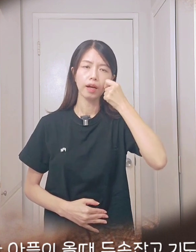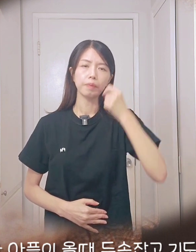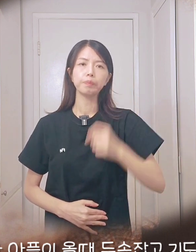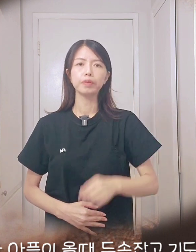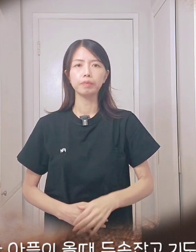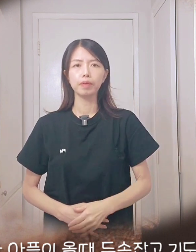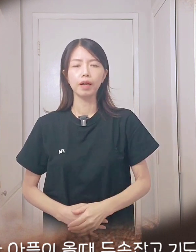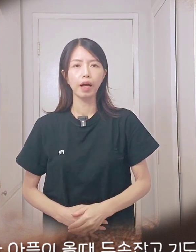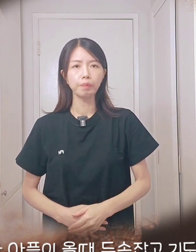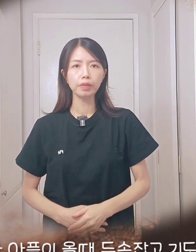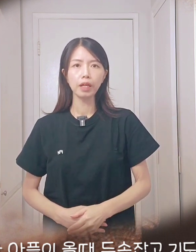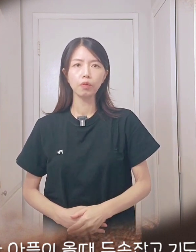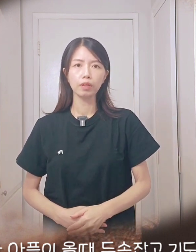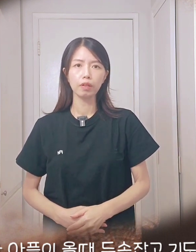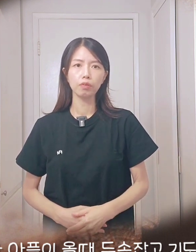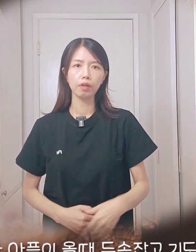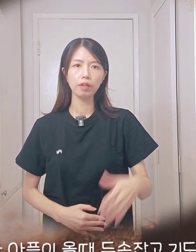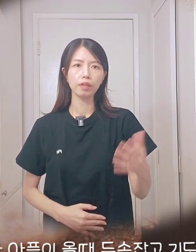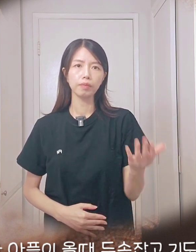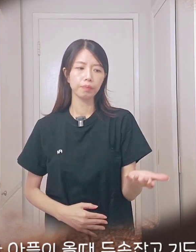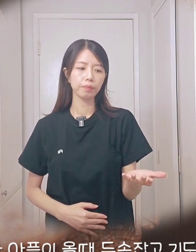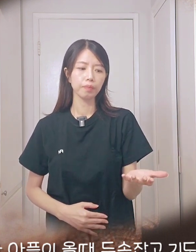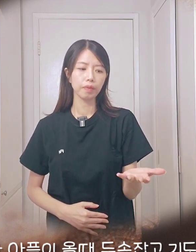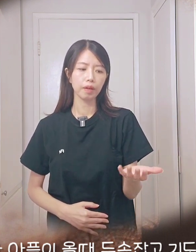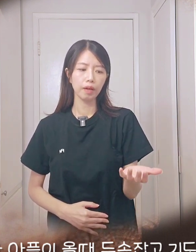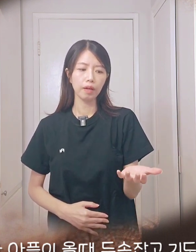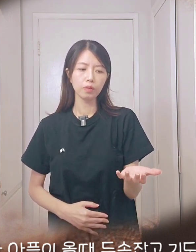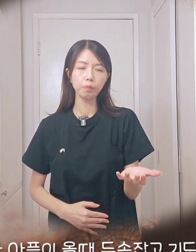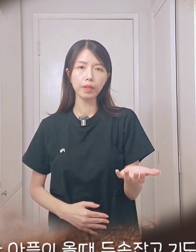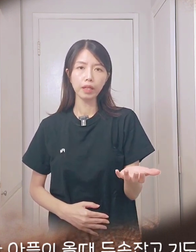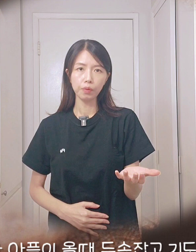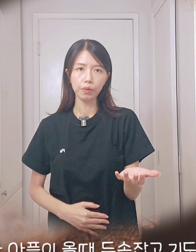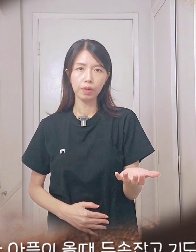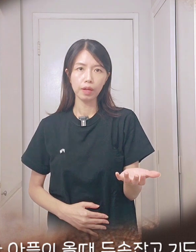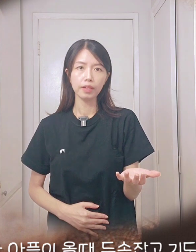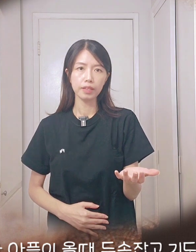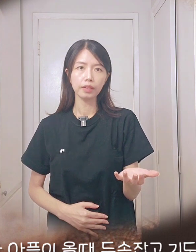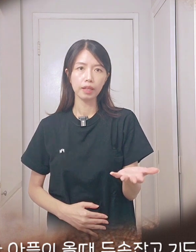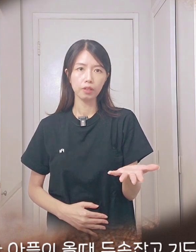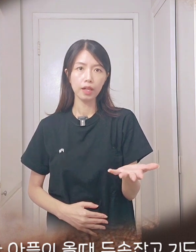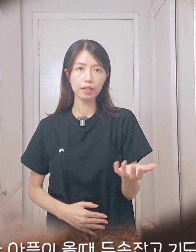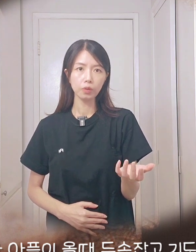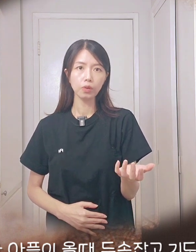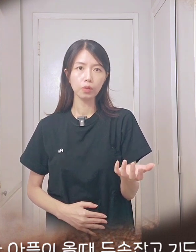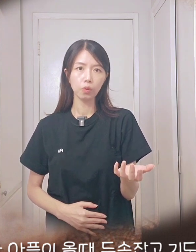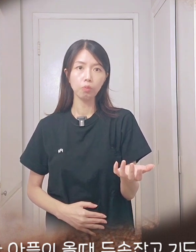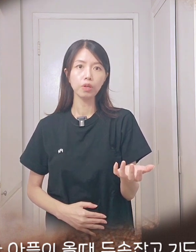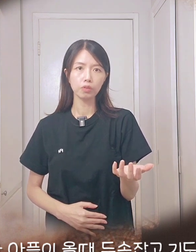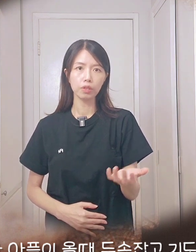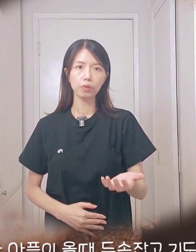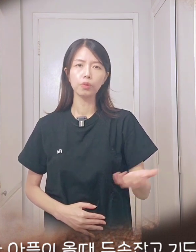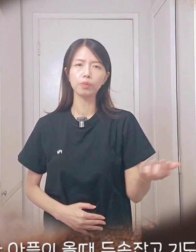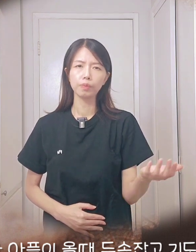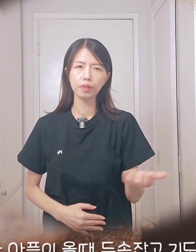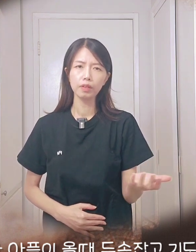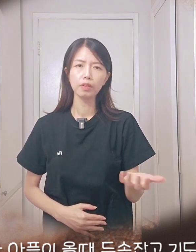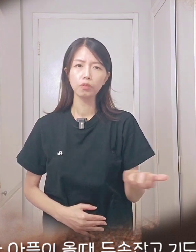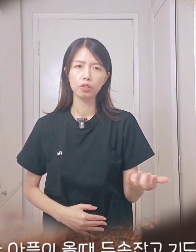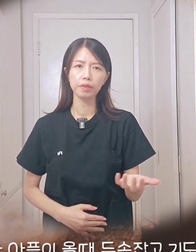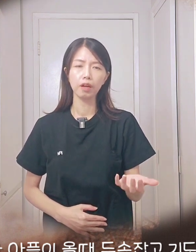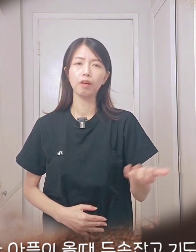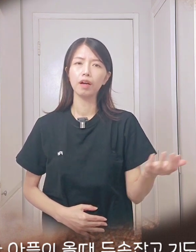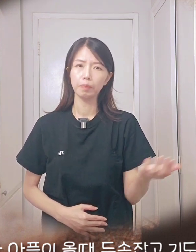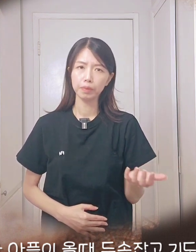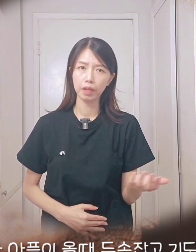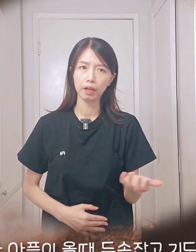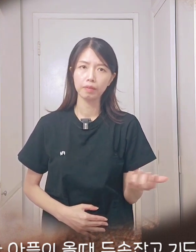어려움과 아픔. 아프다라고 한 뜻의 수어는 손바닥이 위로 한 이 상태에서 살짝 손을 오므려 주시고 흔들어